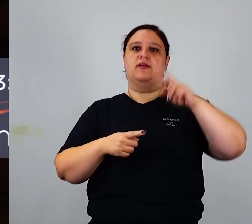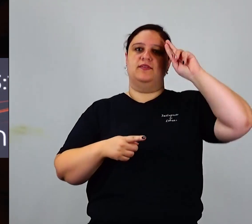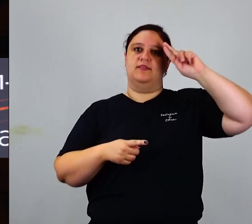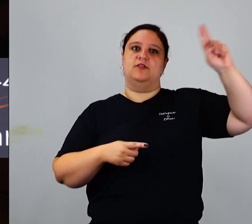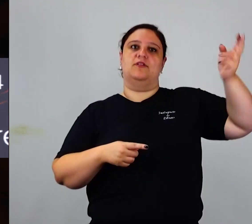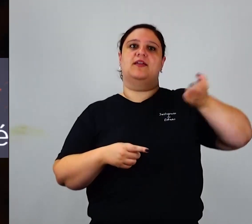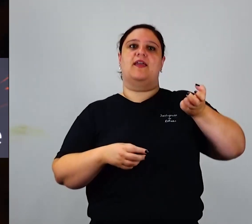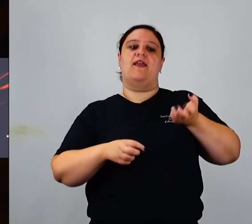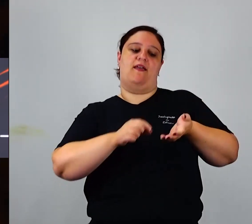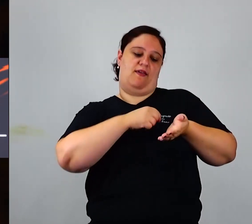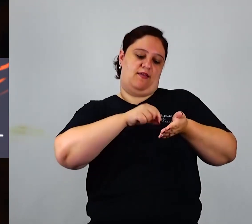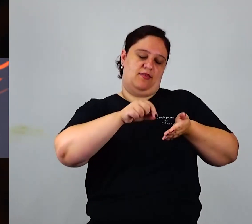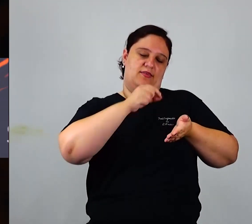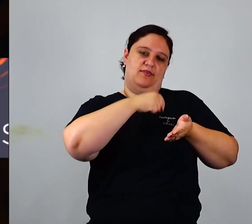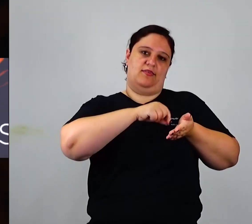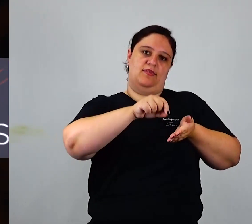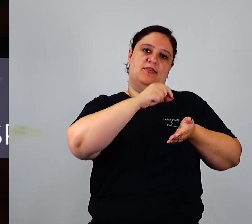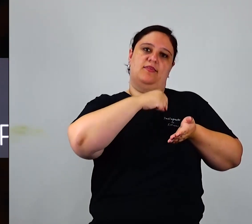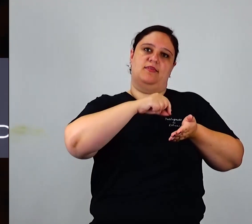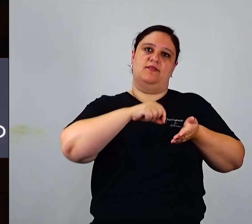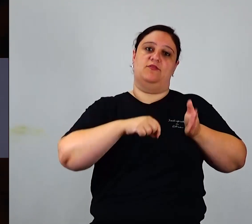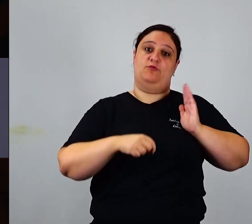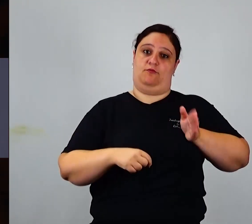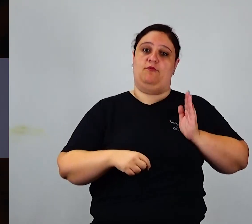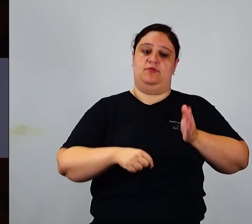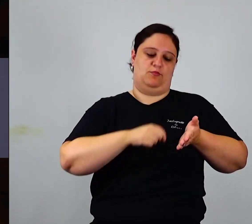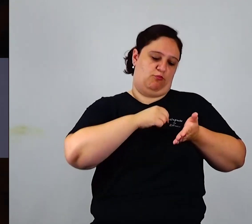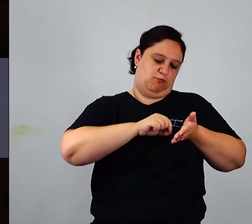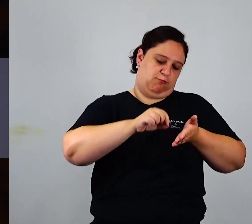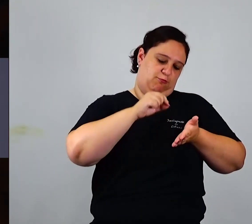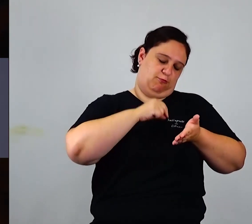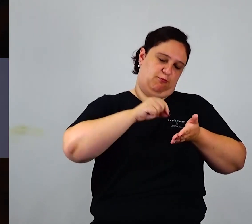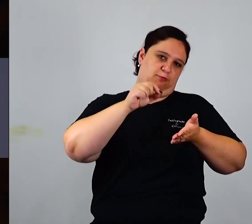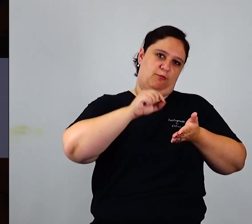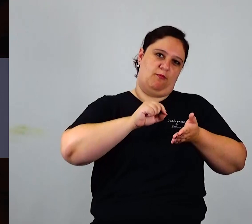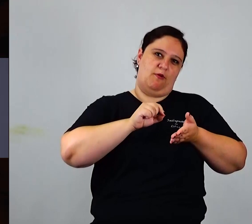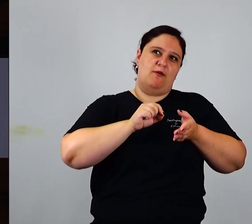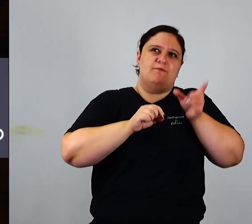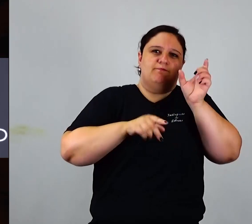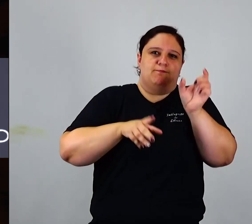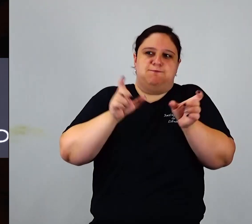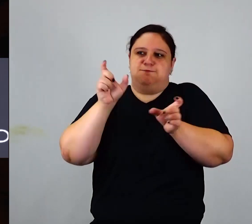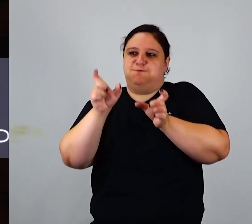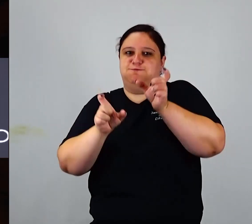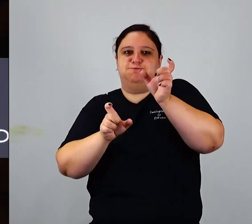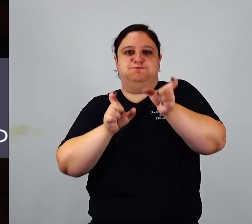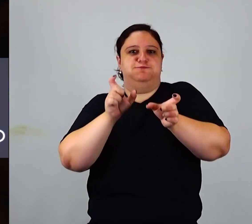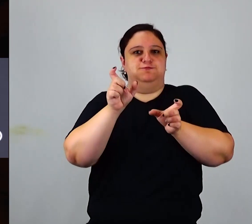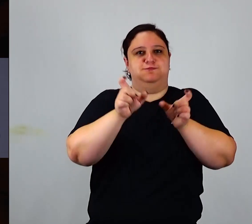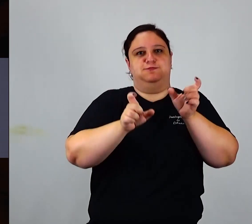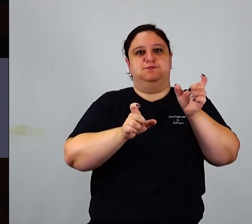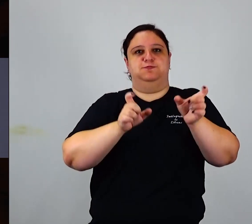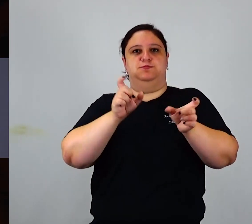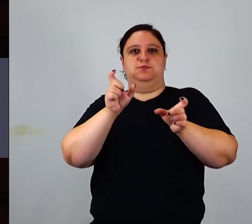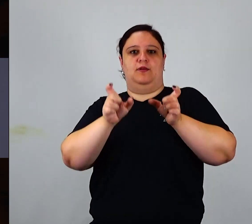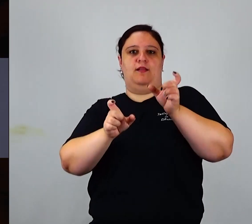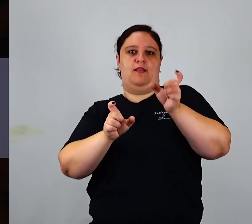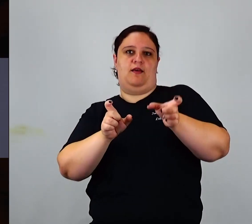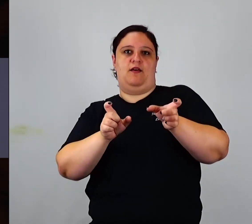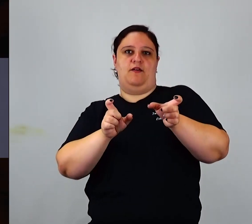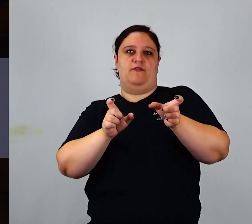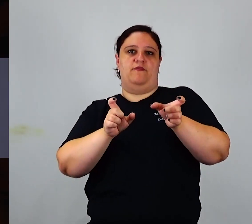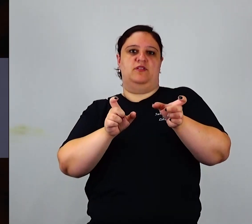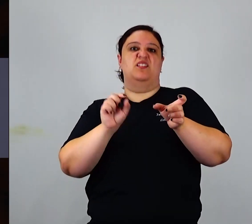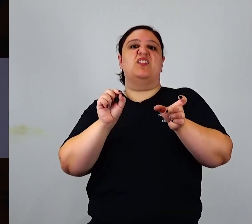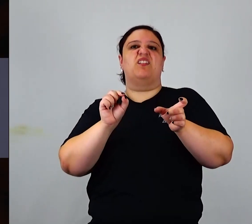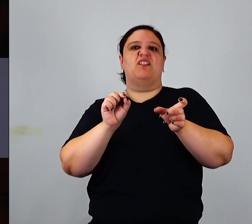em nós. E a cada palavra que Ele inscreve em nós, na verdade essas palavras são